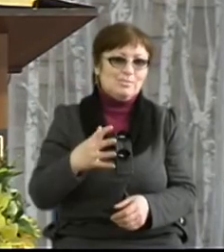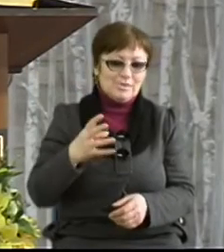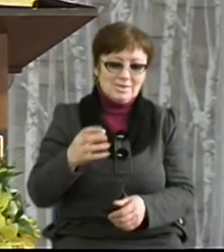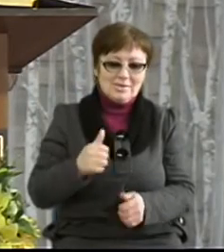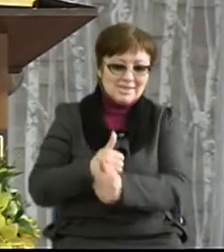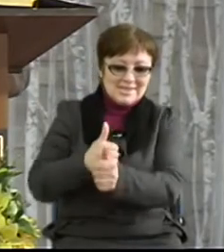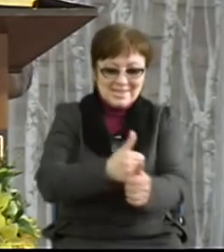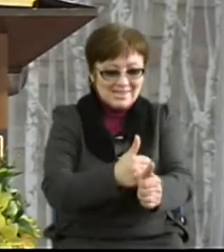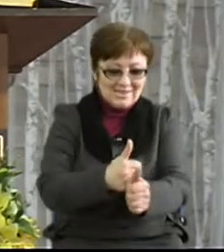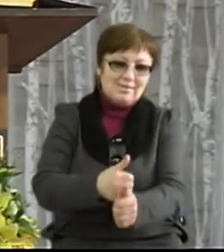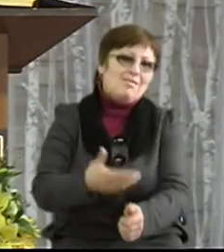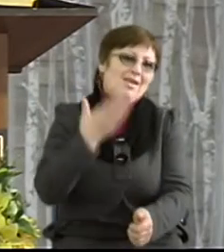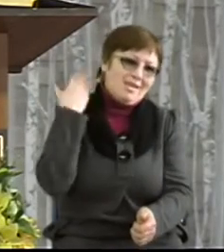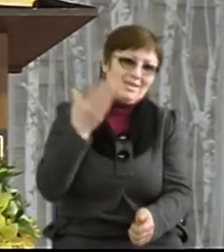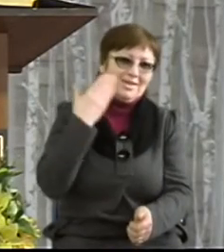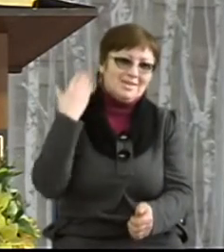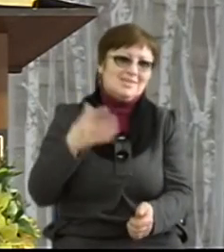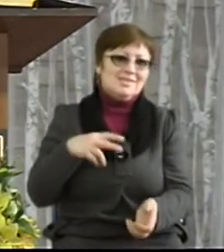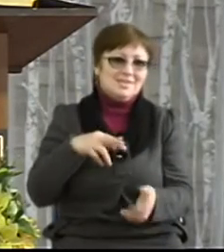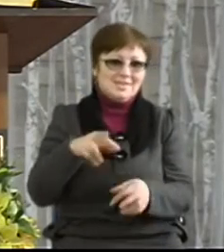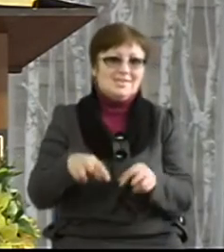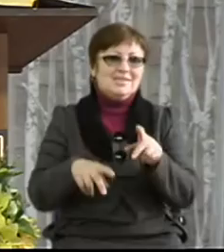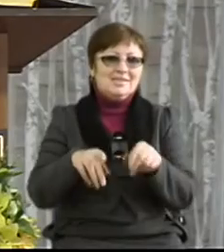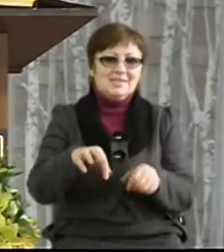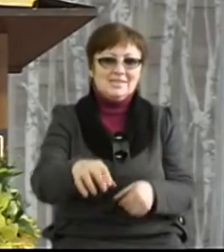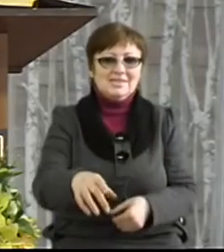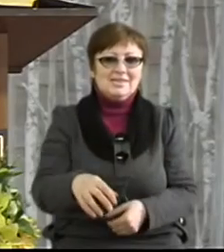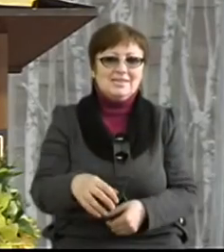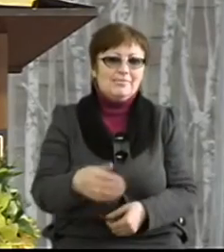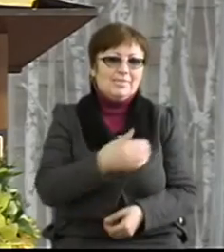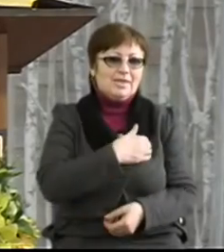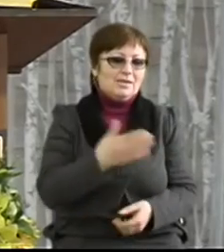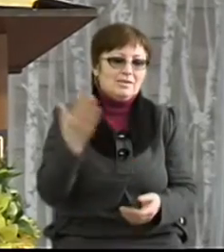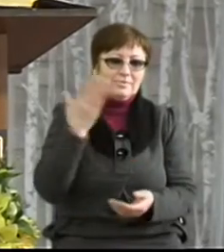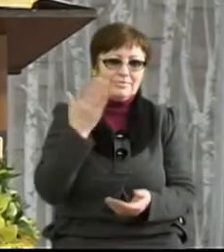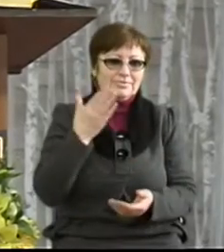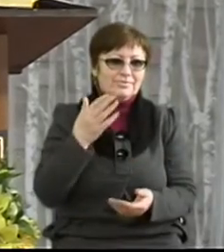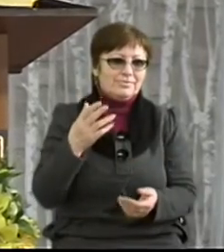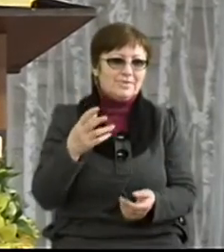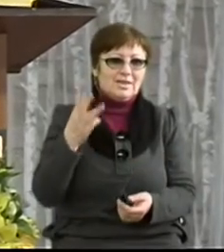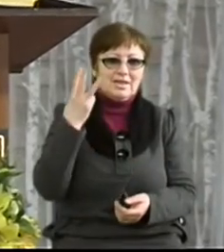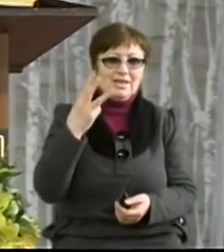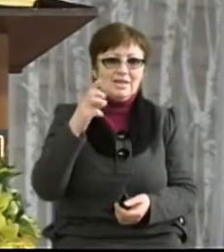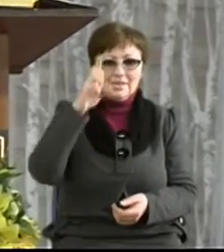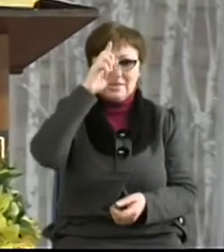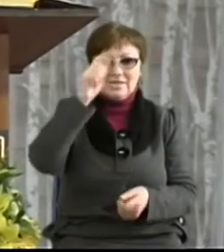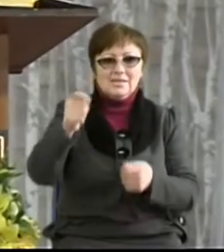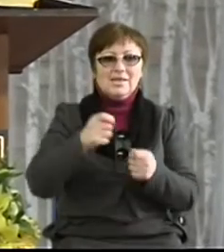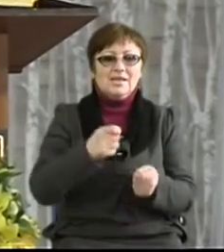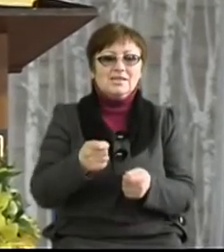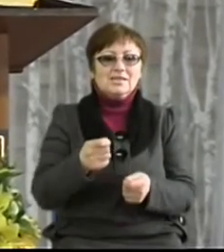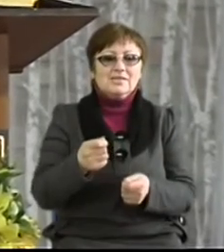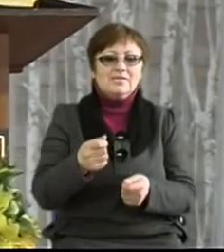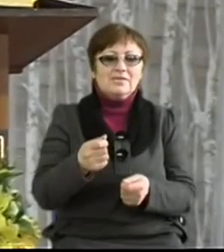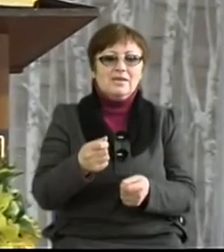легче. Аминь. И хотел бы я сначала, чтобы мы с вами открыли одно место из Писания, 3 Царство, 18